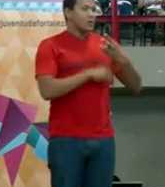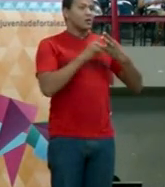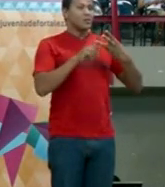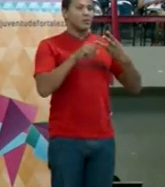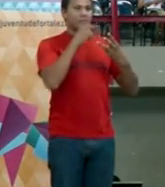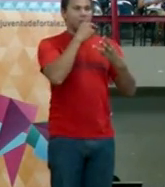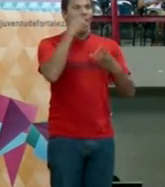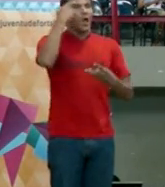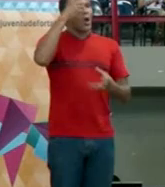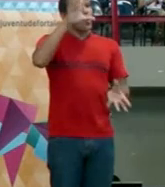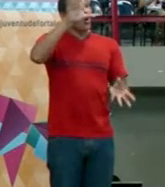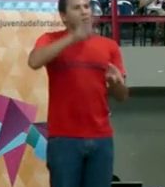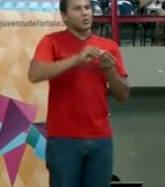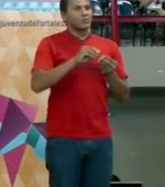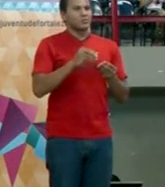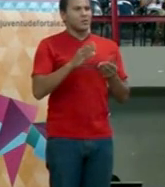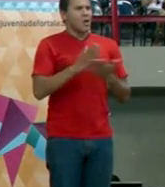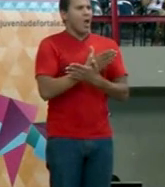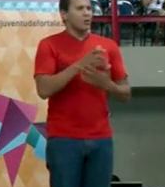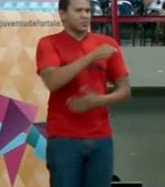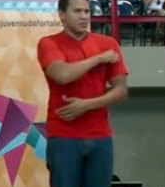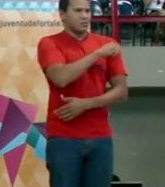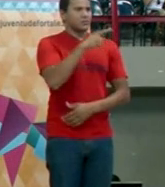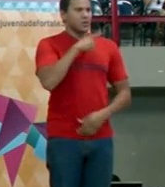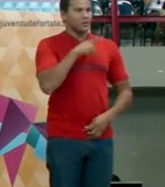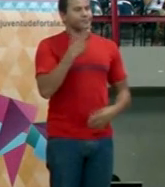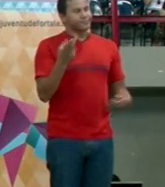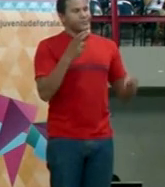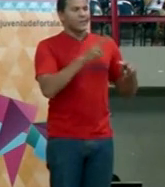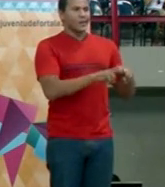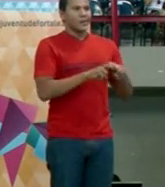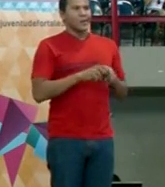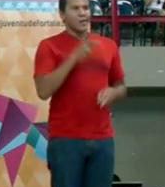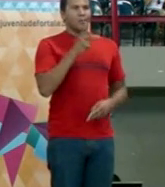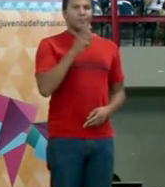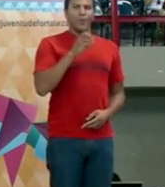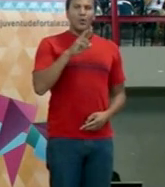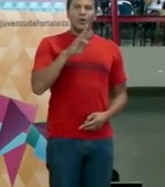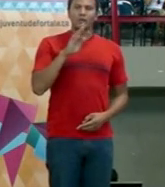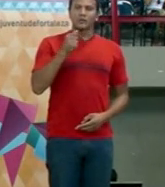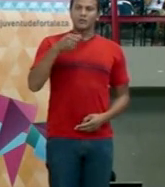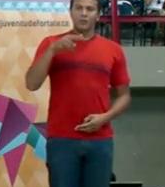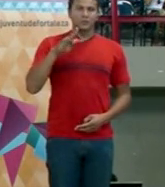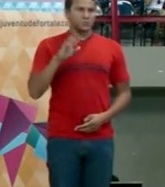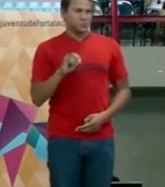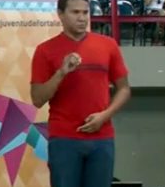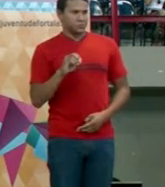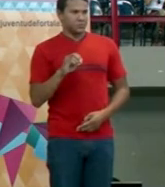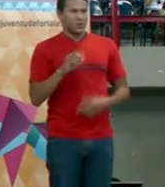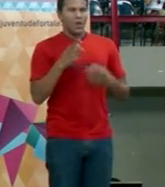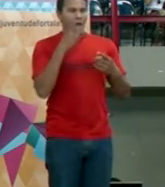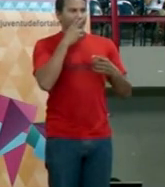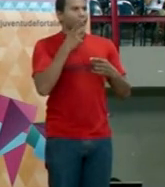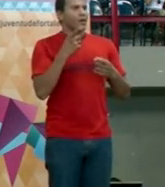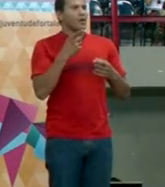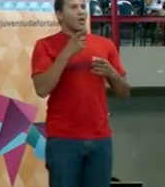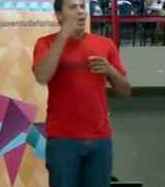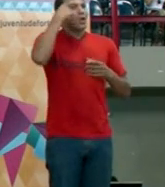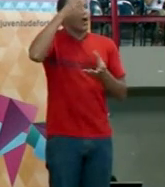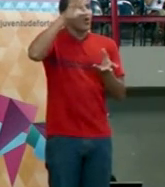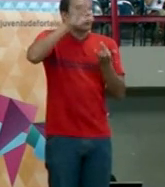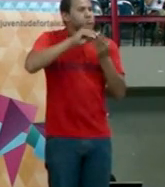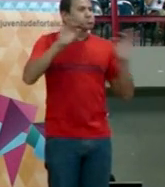está concluindo. Tem aluno que diz assim, portanto, conclui-se que, Você não precisa dizer ao leitor o que